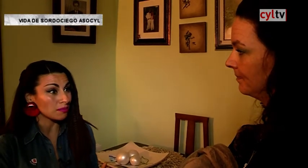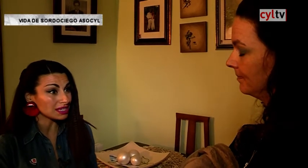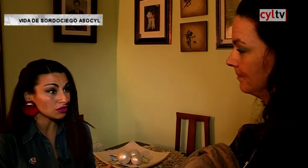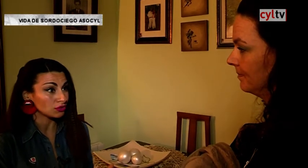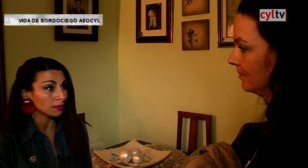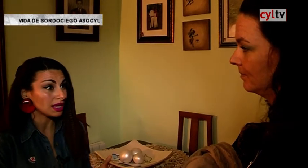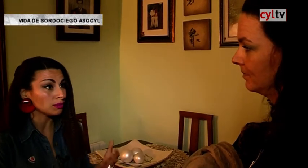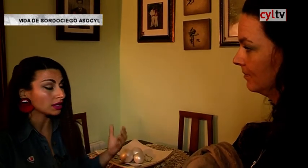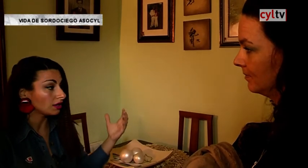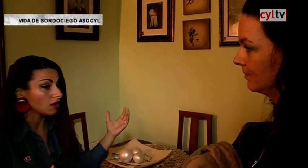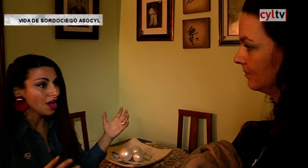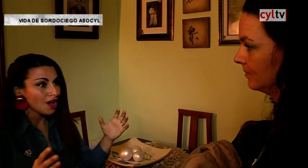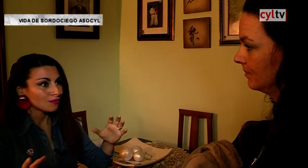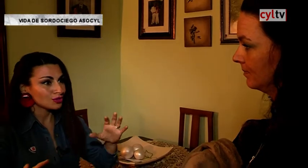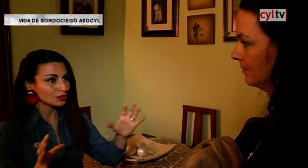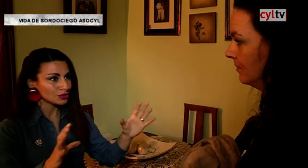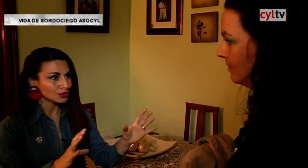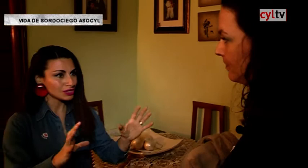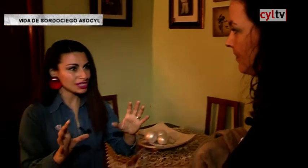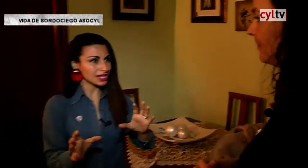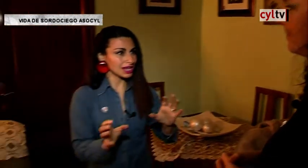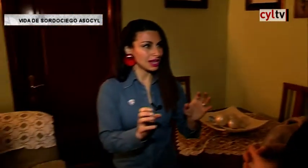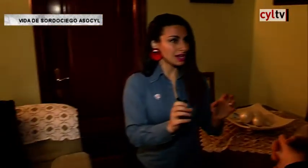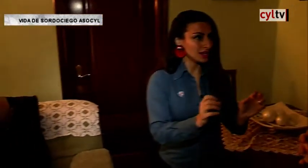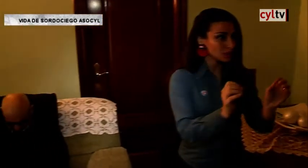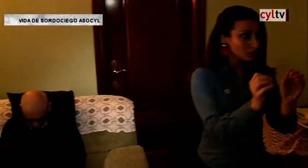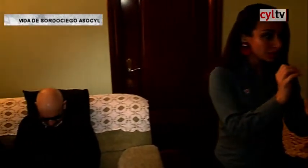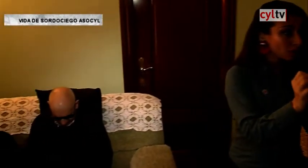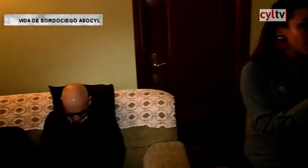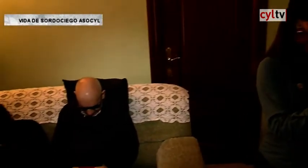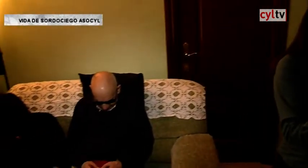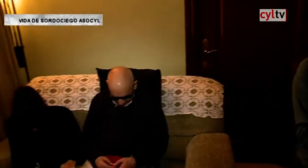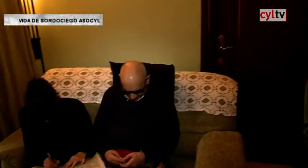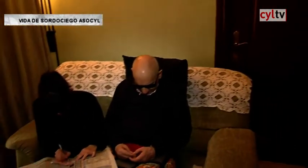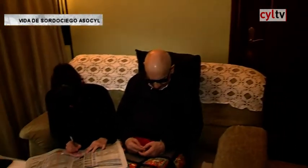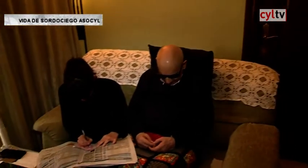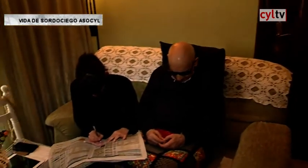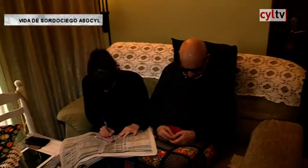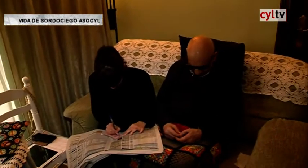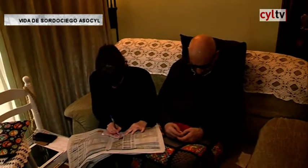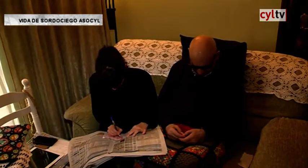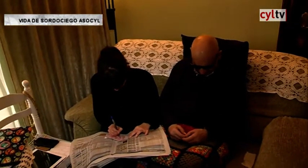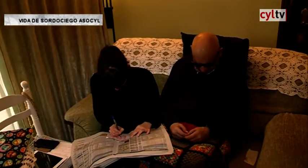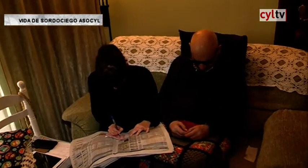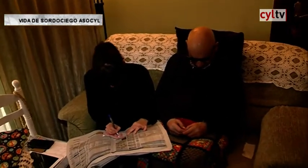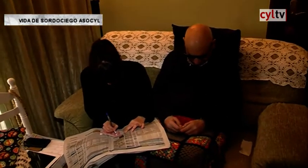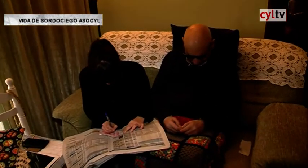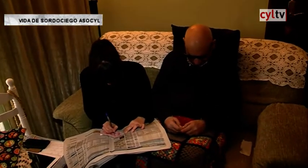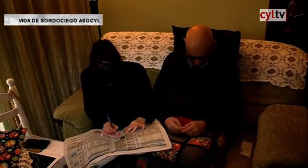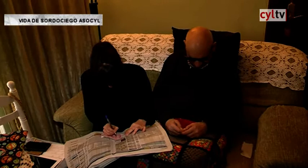básico y fundamental? Porque claro, vosotros sois el nexo de conexión entre las dos partes y no deberíamos de